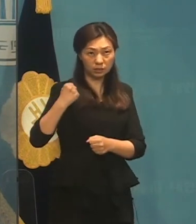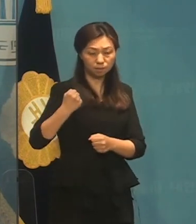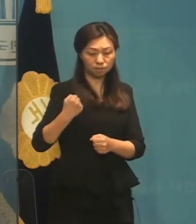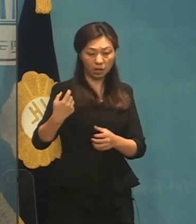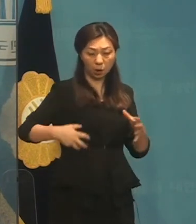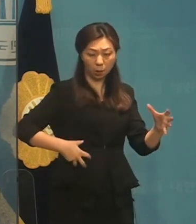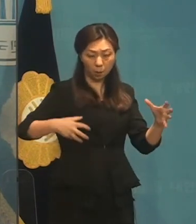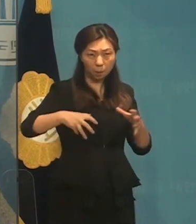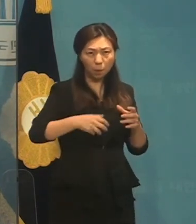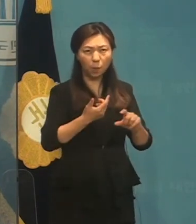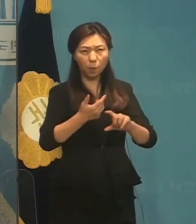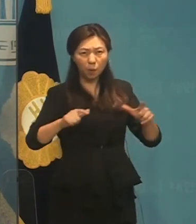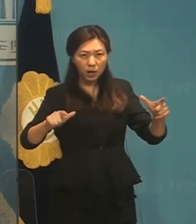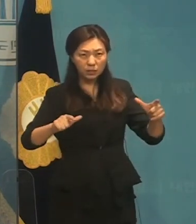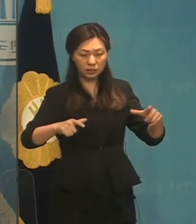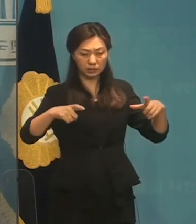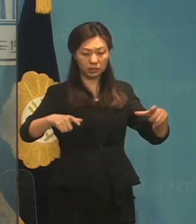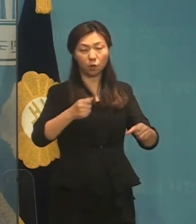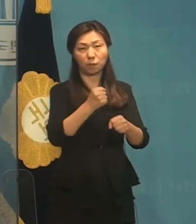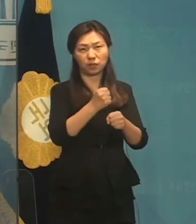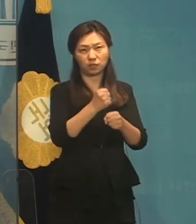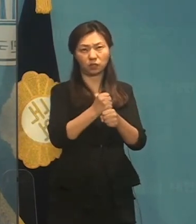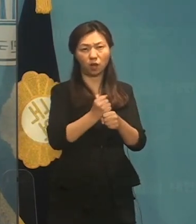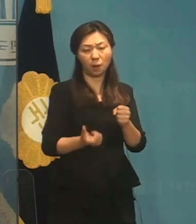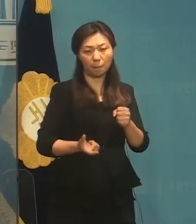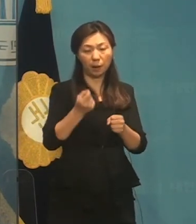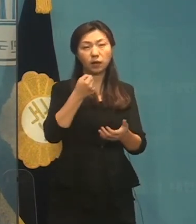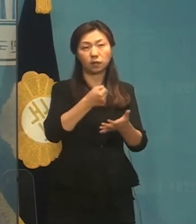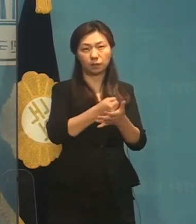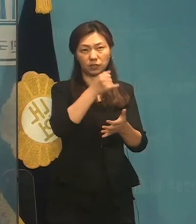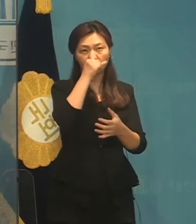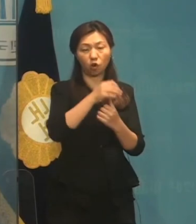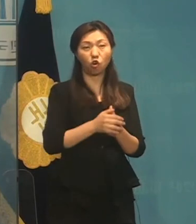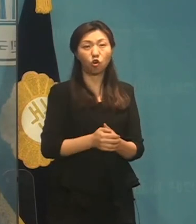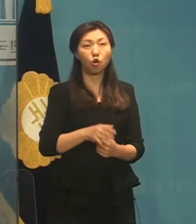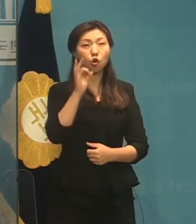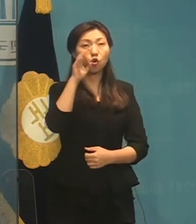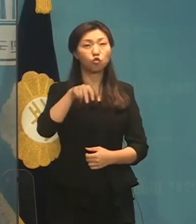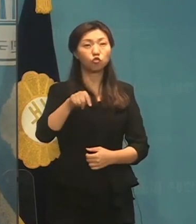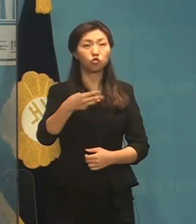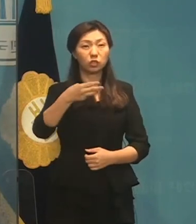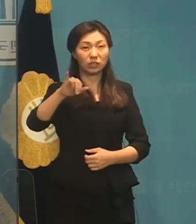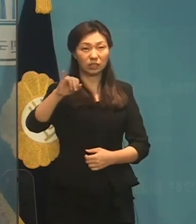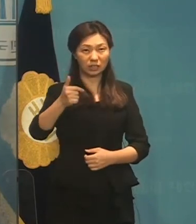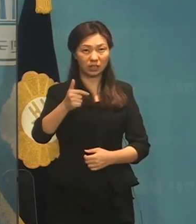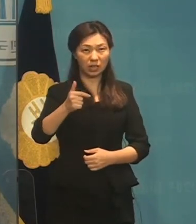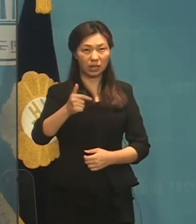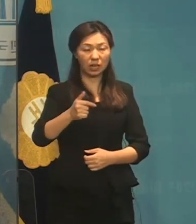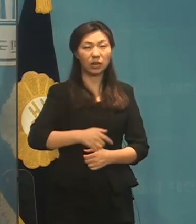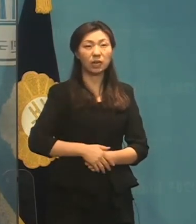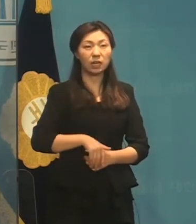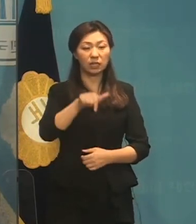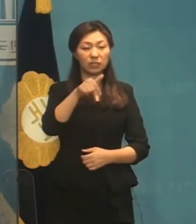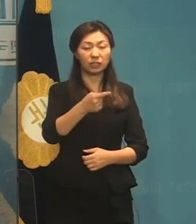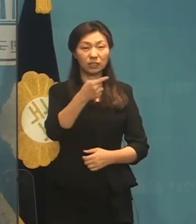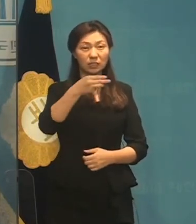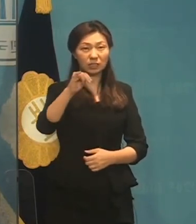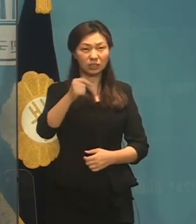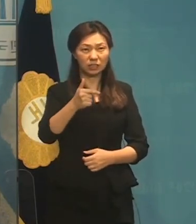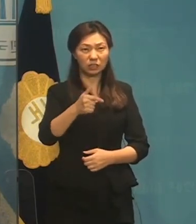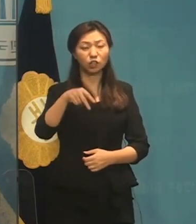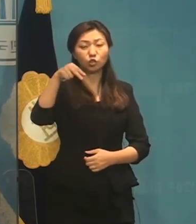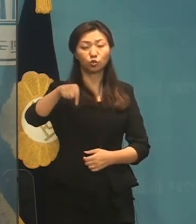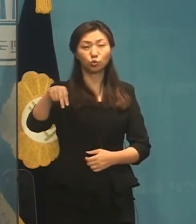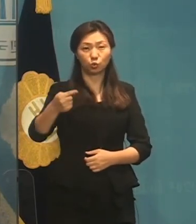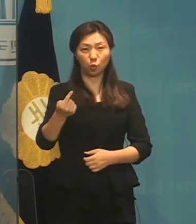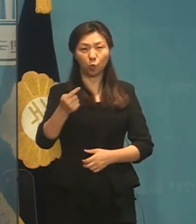단지를 조기에 조성하고 집중 육성하겠습니다. 울진에 그린 수소, SMR 등 청정에너지 산업을